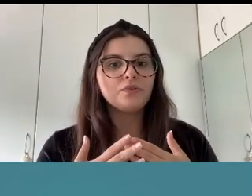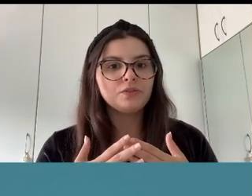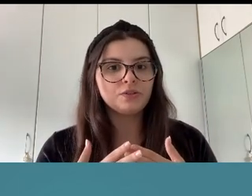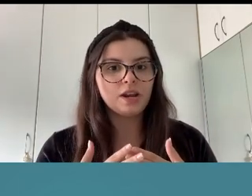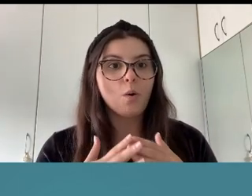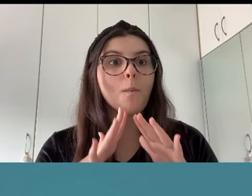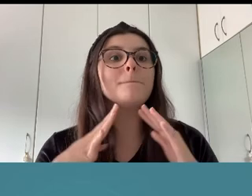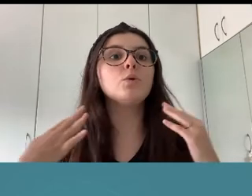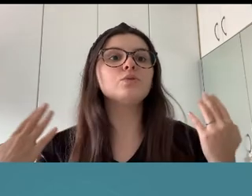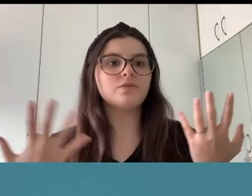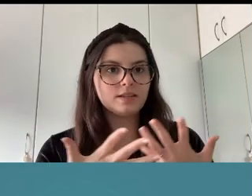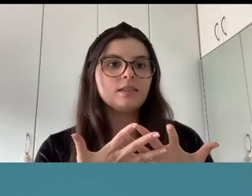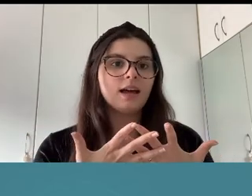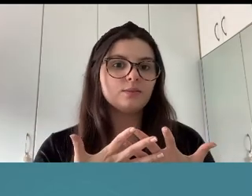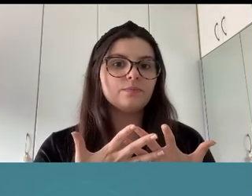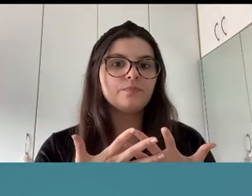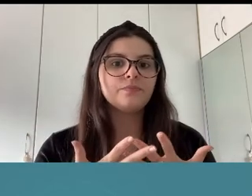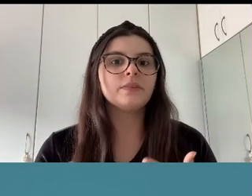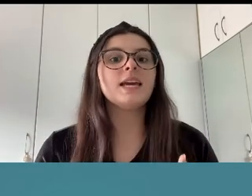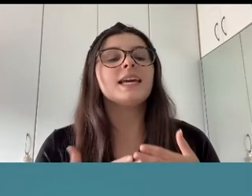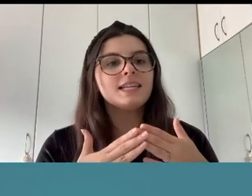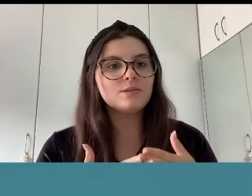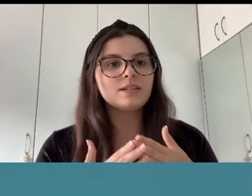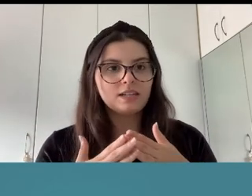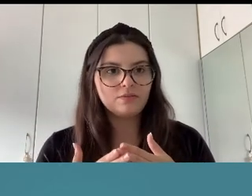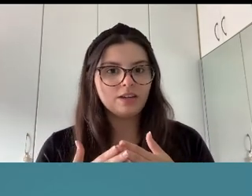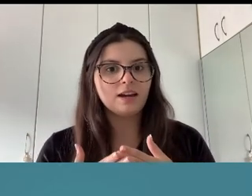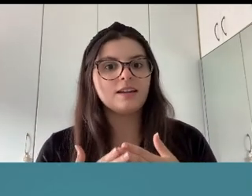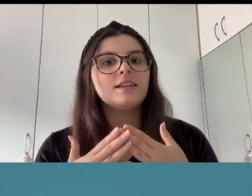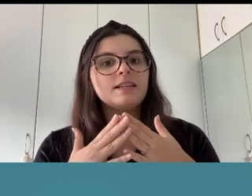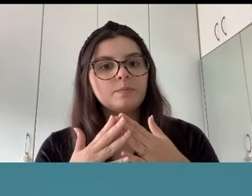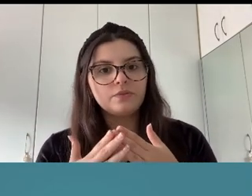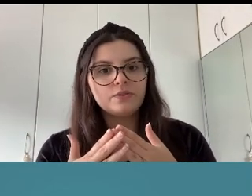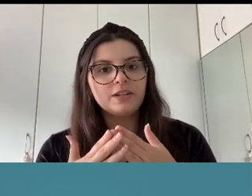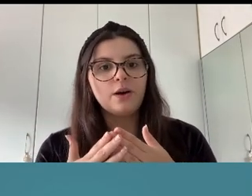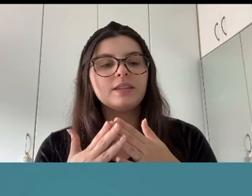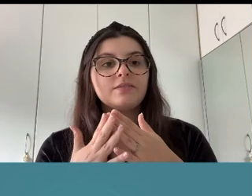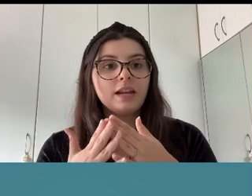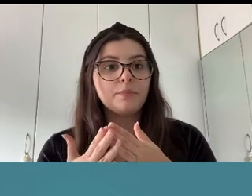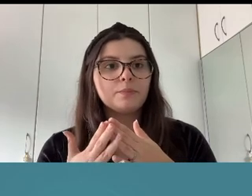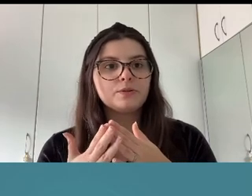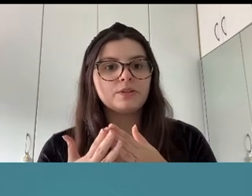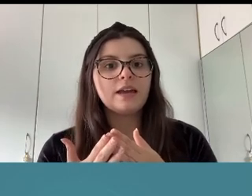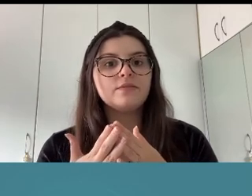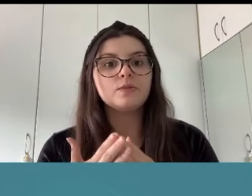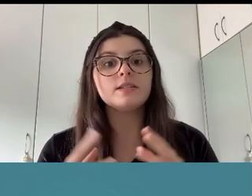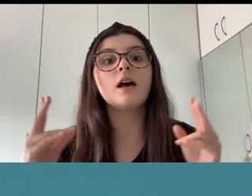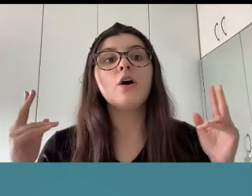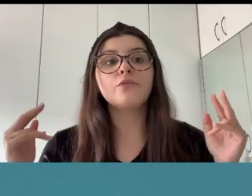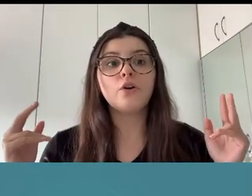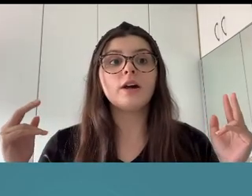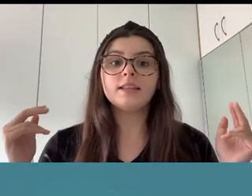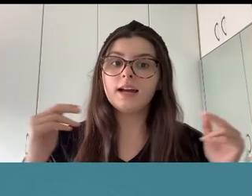um profissional multifacetado. Isso significa que esse profissional deverá proporcionar